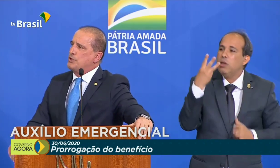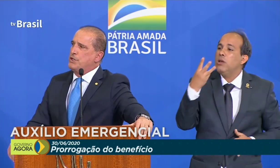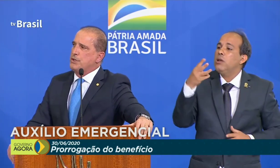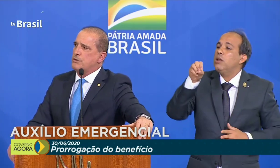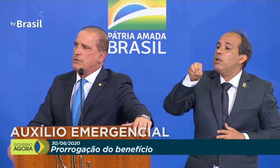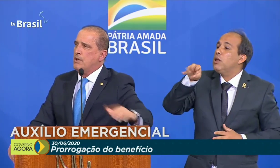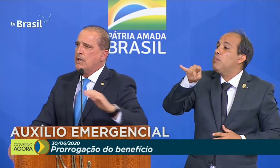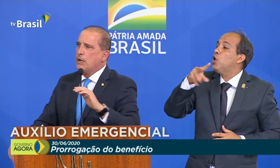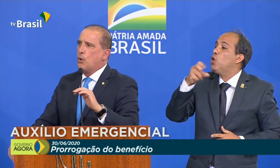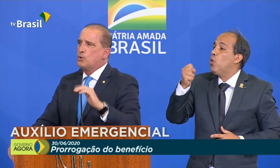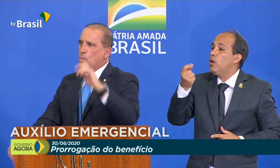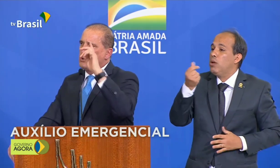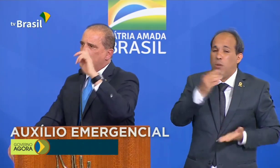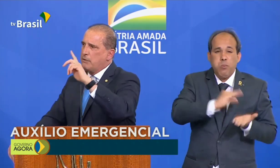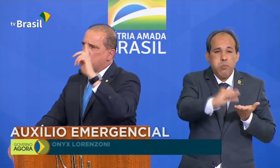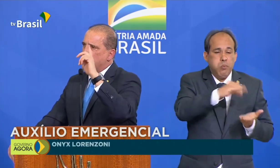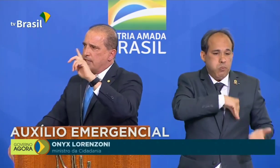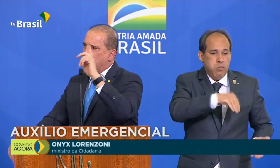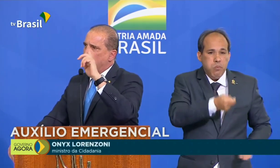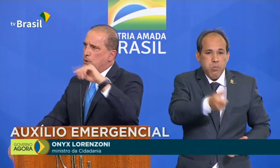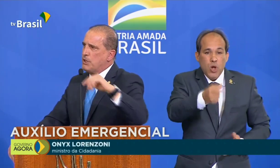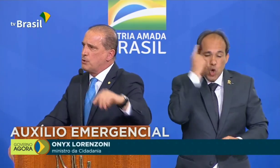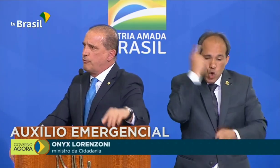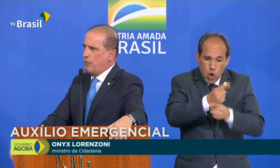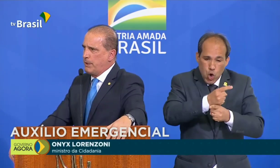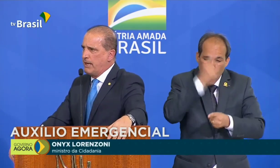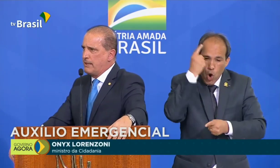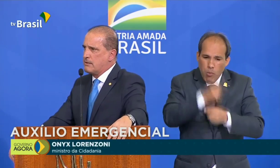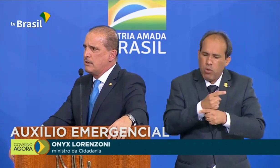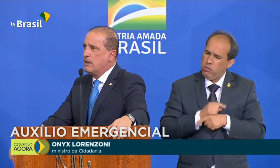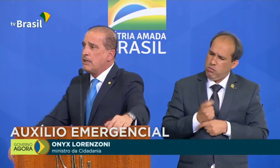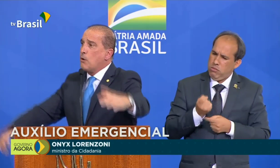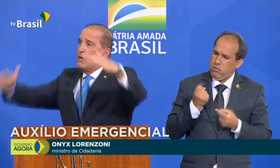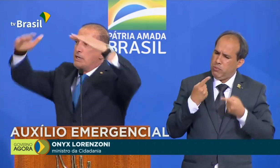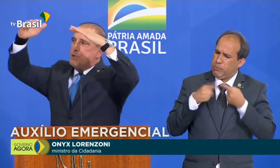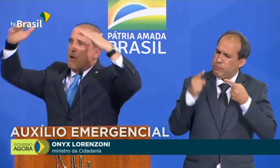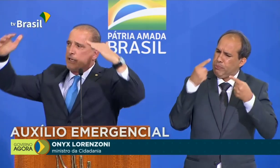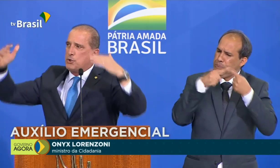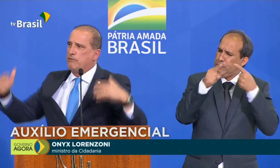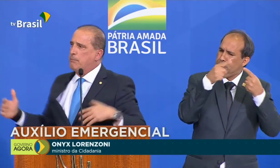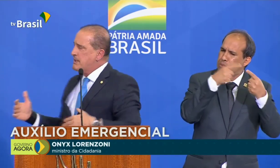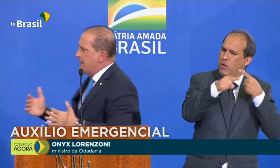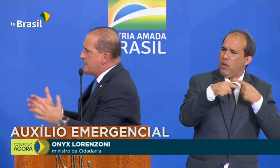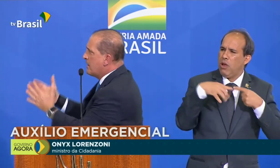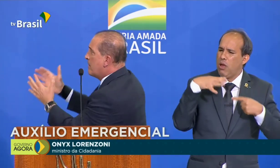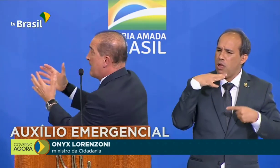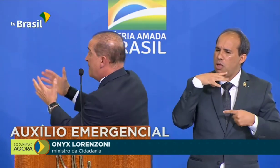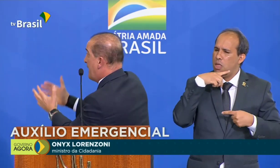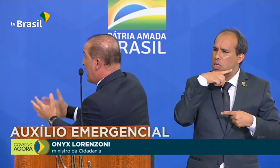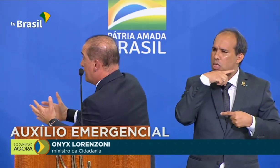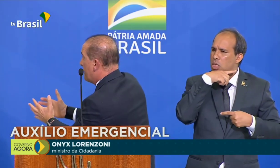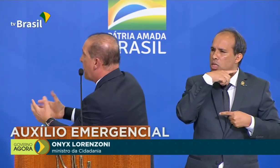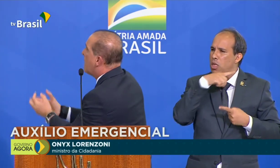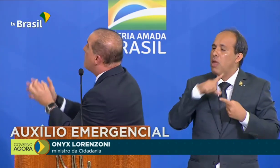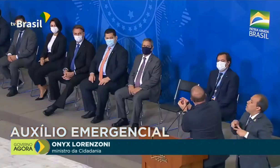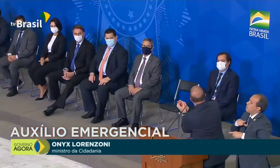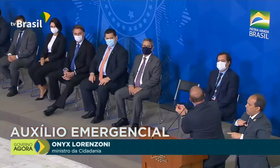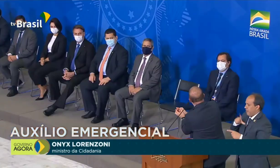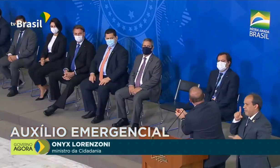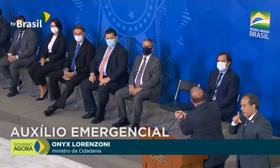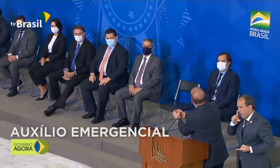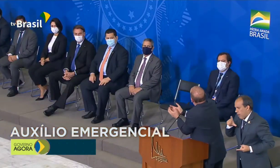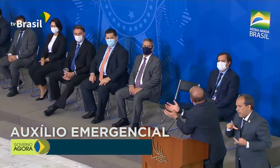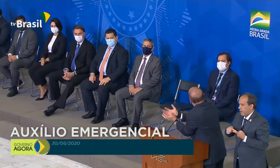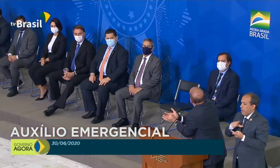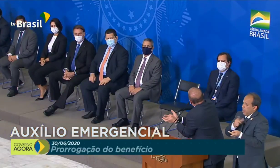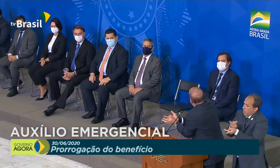benefícios concedidos, encontrou 160 mil desconformidades, que é o grande guarda-chuva, presidente, para a falha, para o